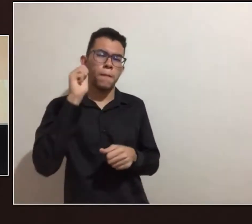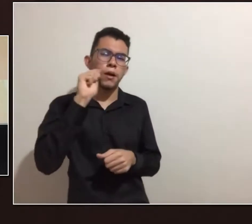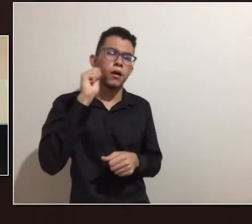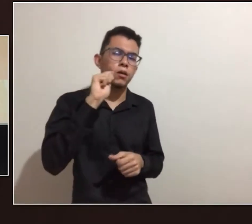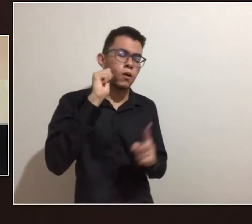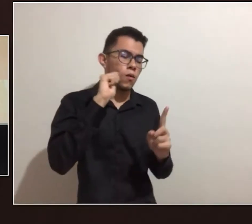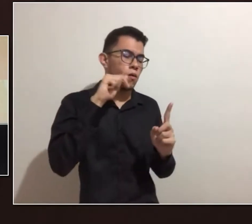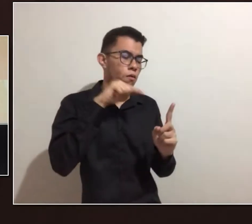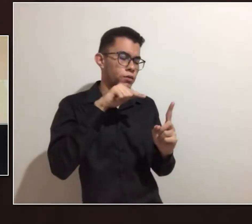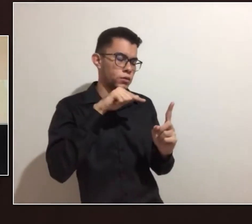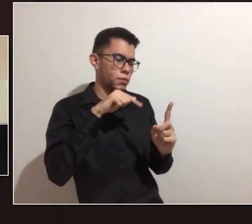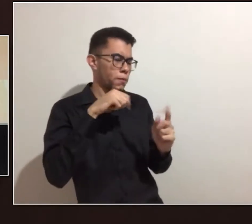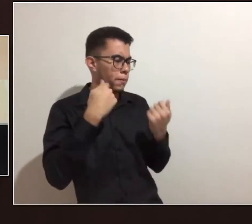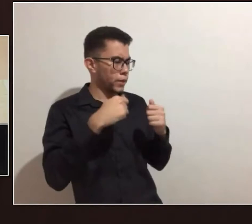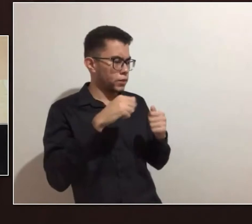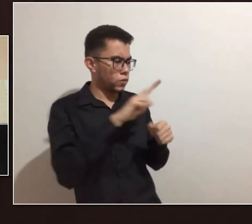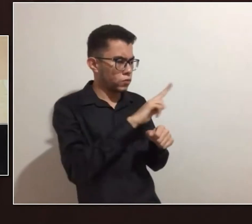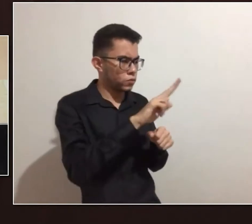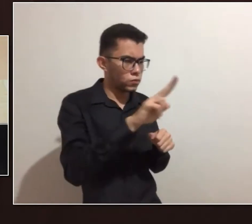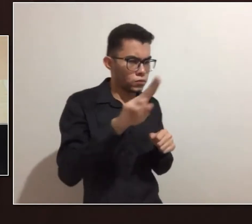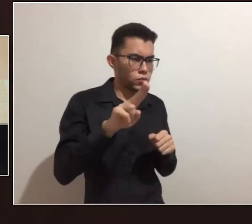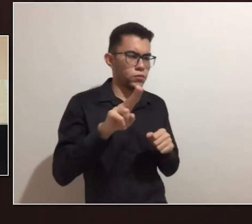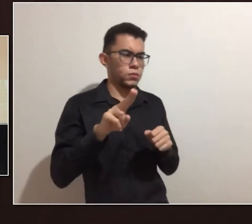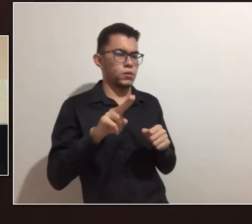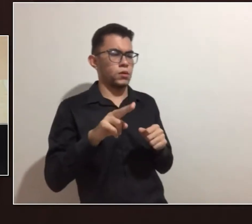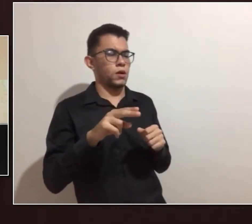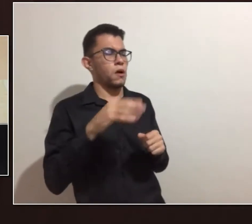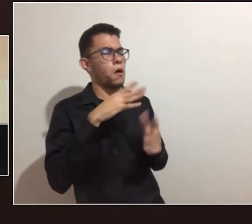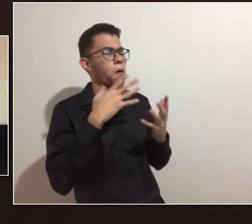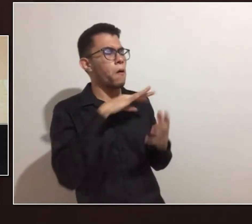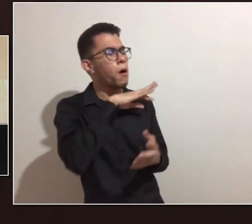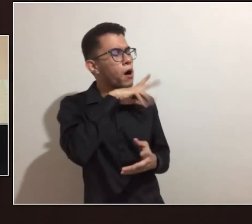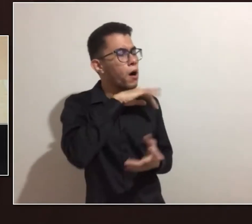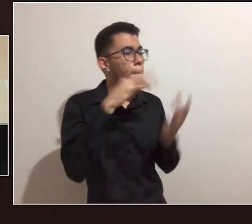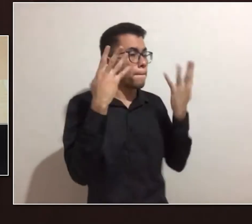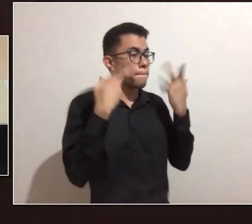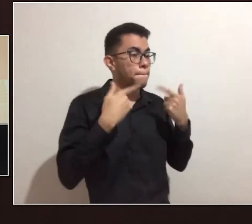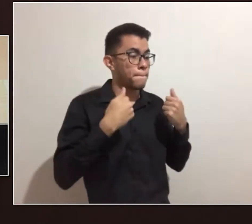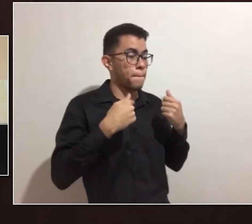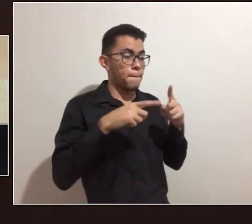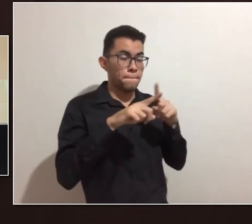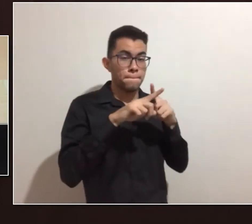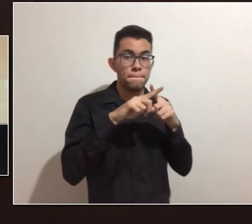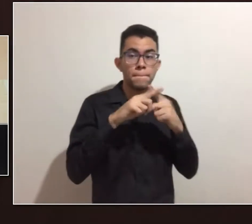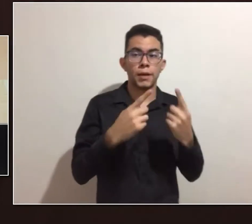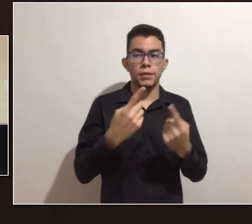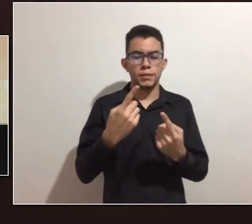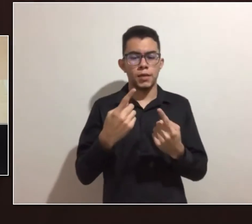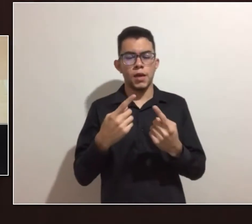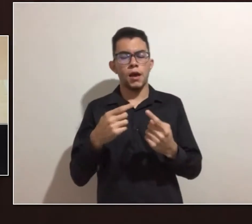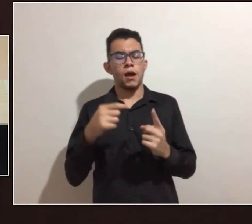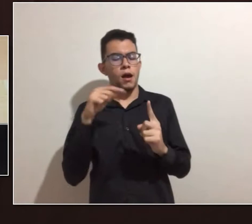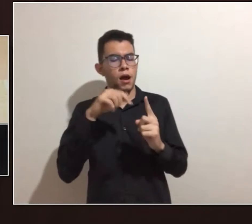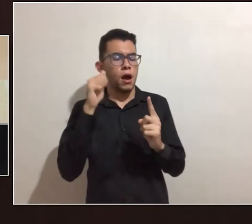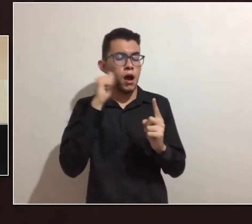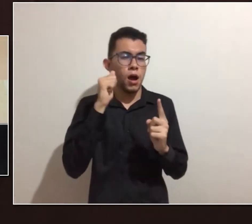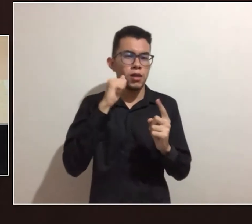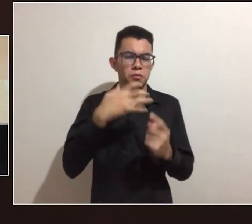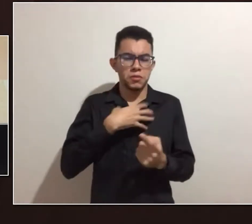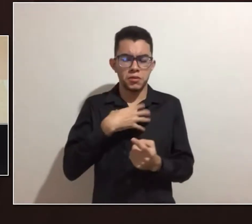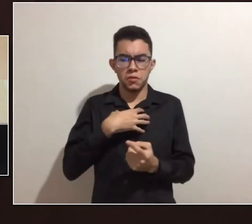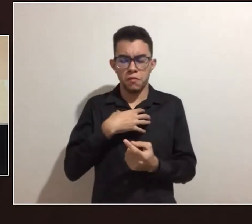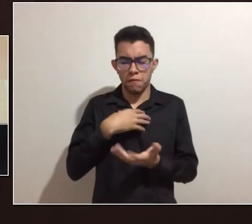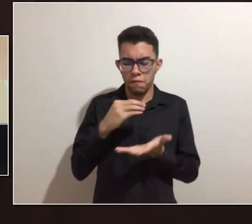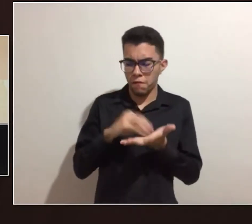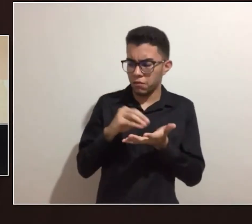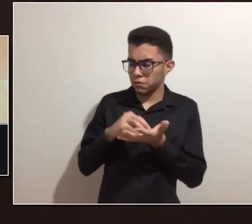construção, para terminar essa mulher Eva. Quando ela foi apresentada para Adão, Adão acordou e disse: esta